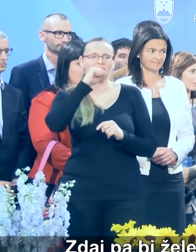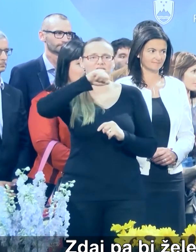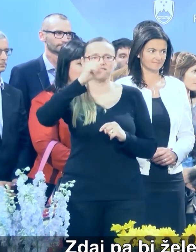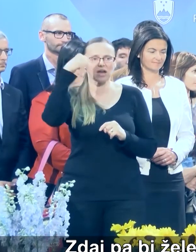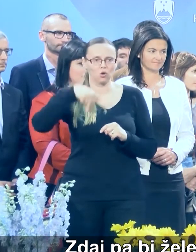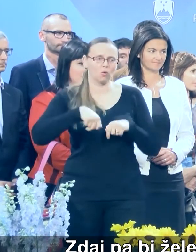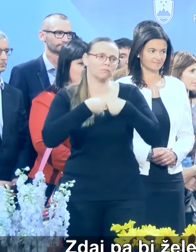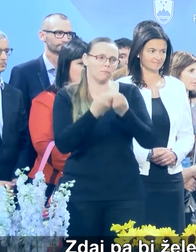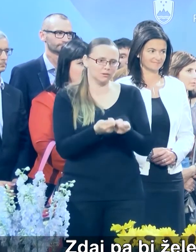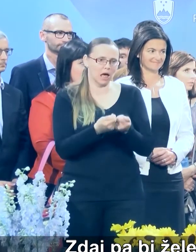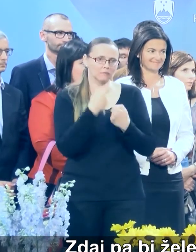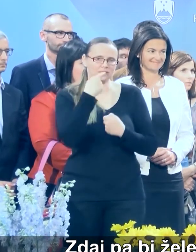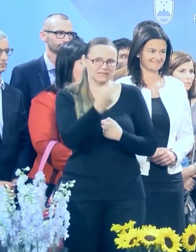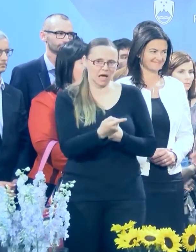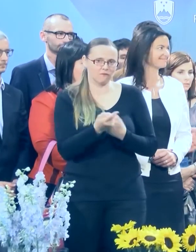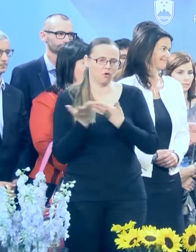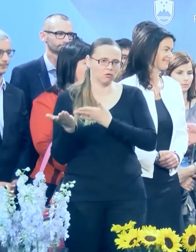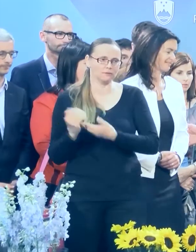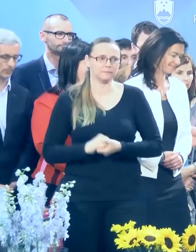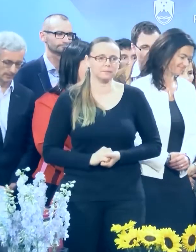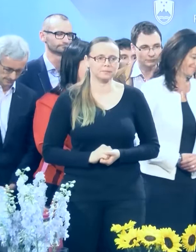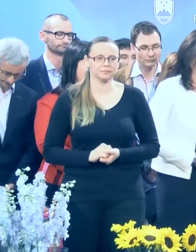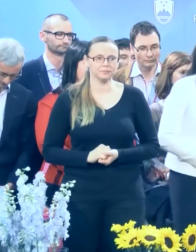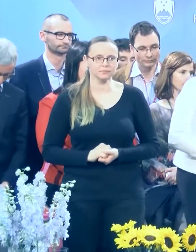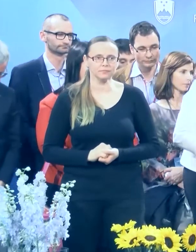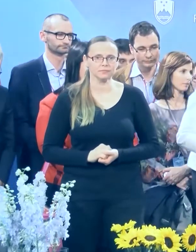poda izjavo. Izvoli, Tanja.